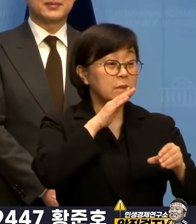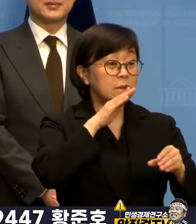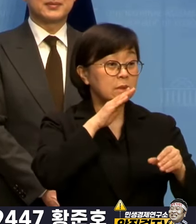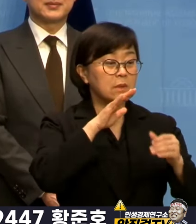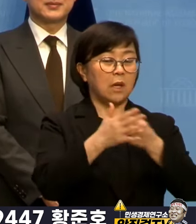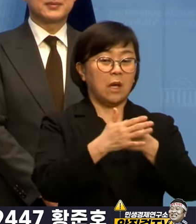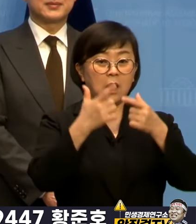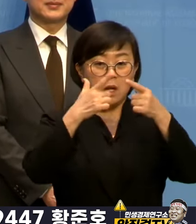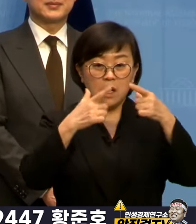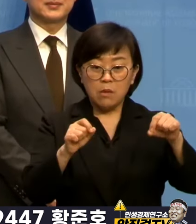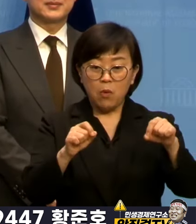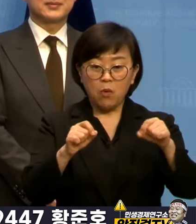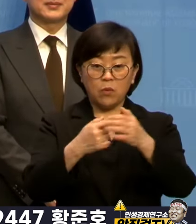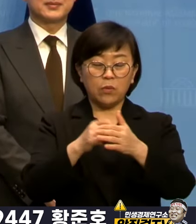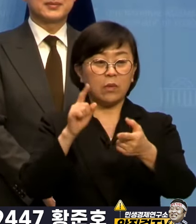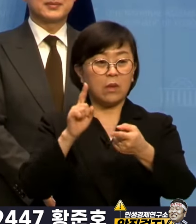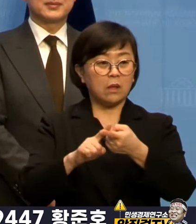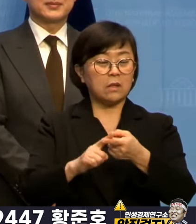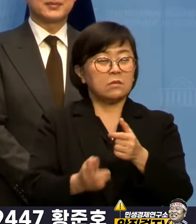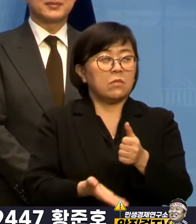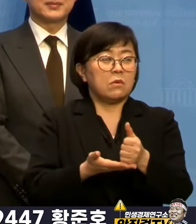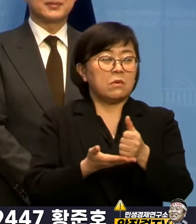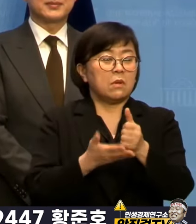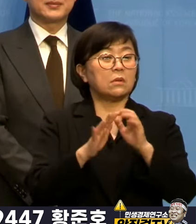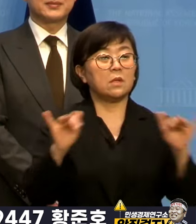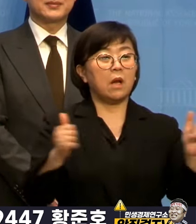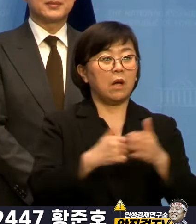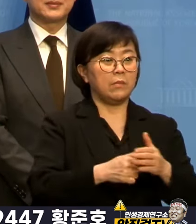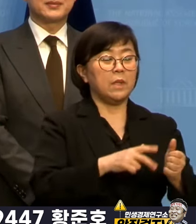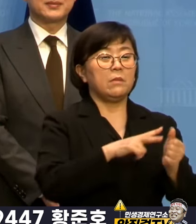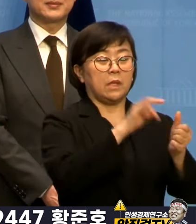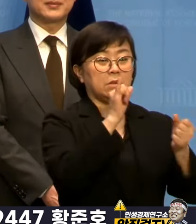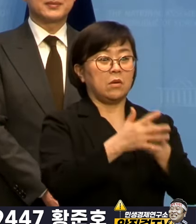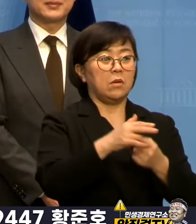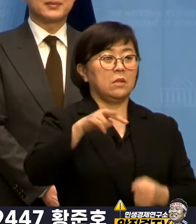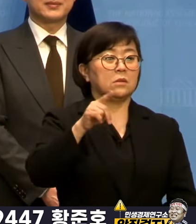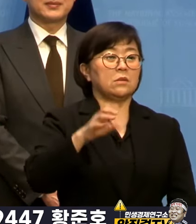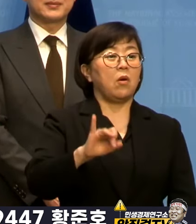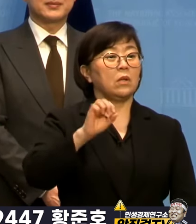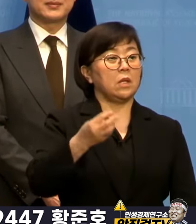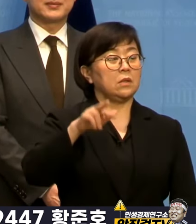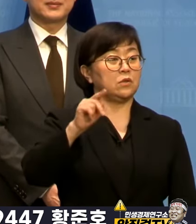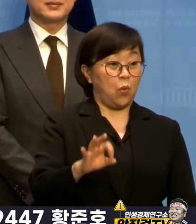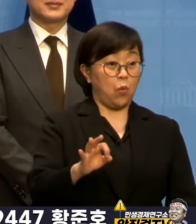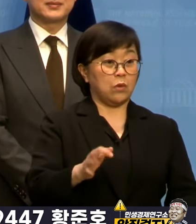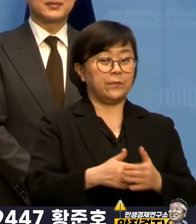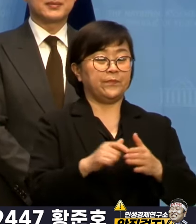어떻게 이렇게 친일 마음이 있었는 상황을 원하는 분이 있습니다. 성일종